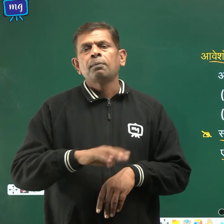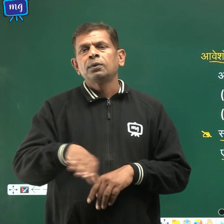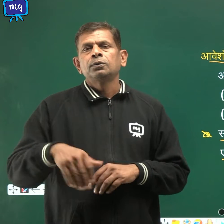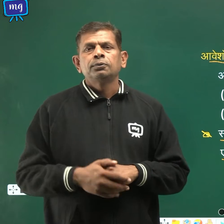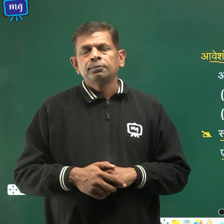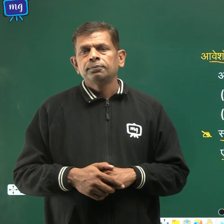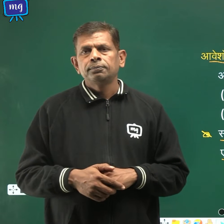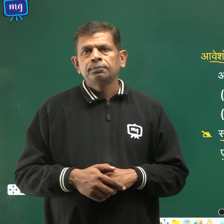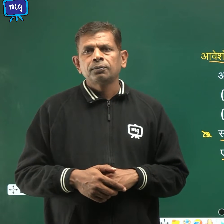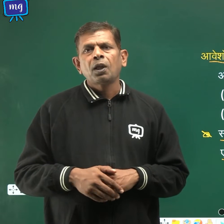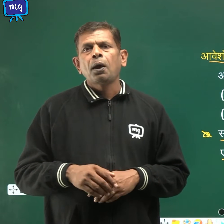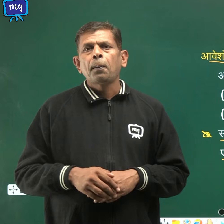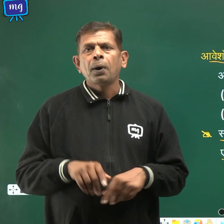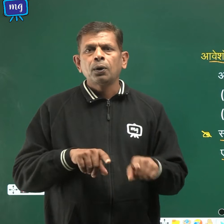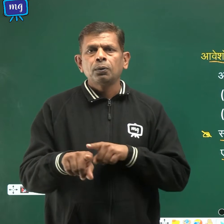बच्चों, मान लो